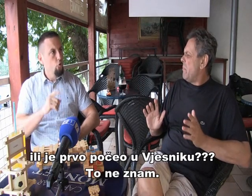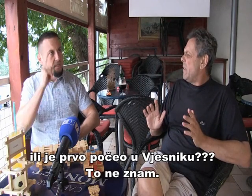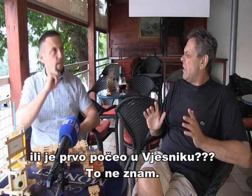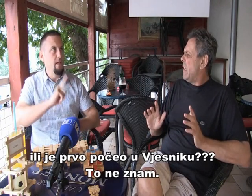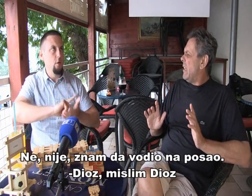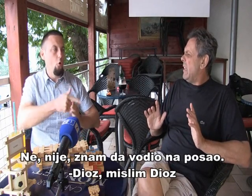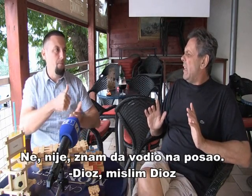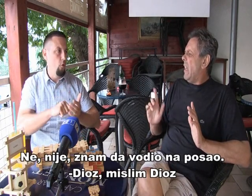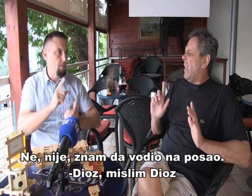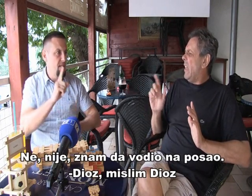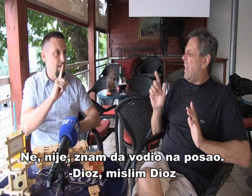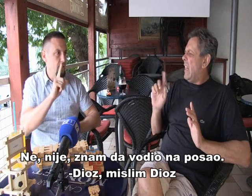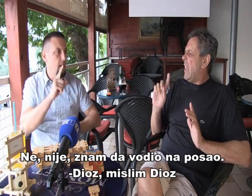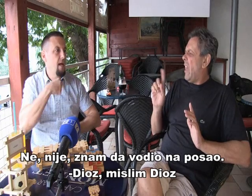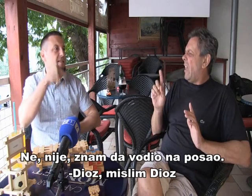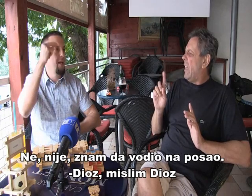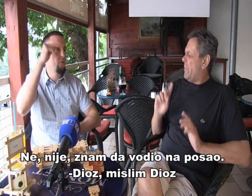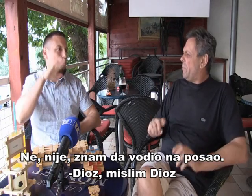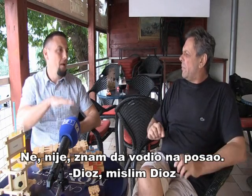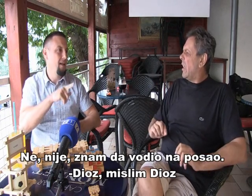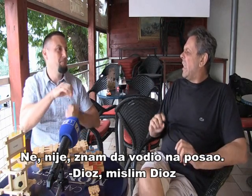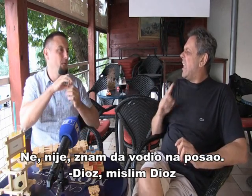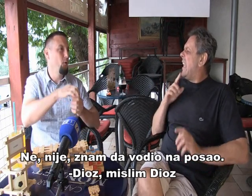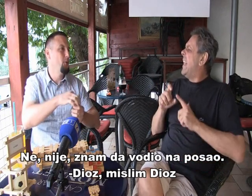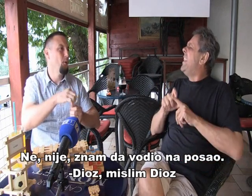mislim da nije odmah. Olimprica nije. Ja se sjećam ko mali da me vodi.